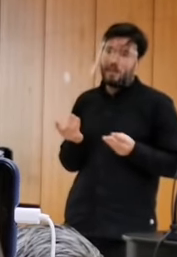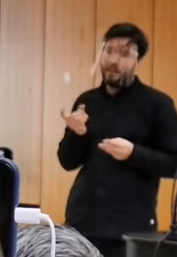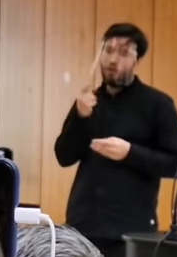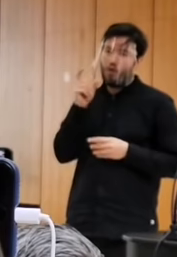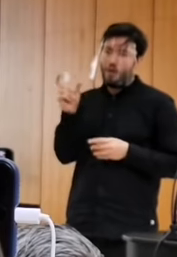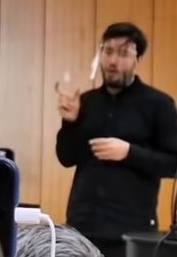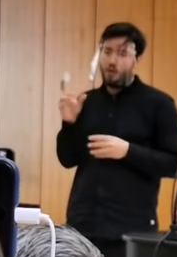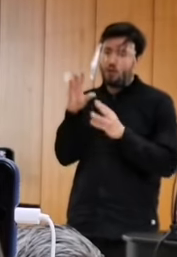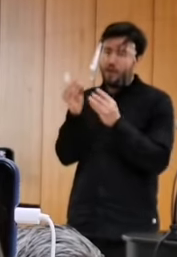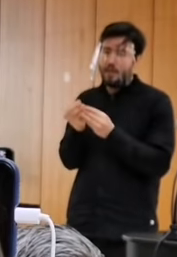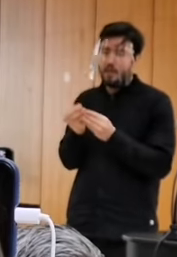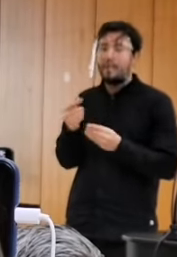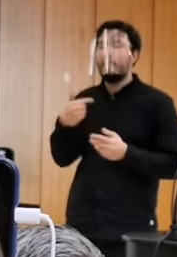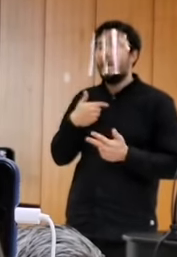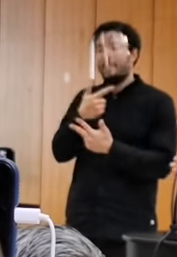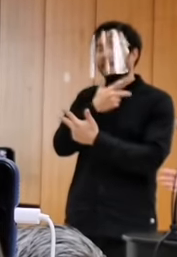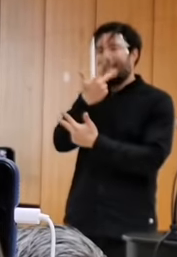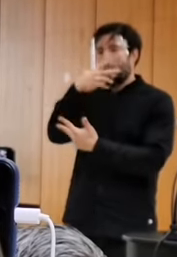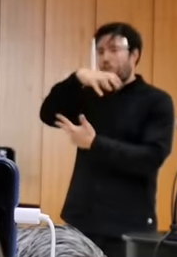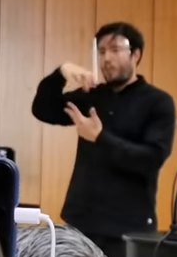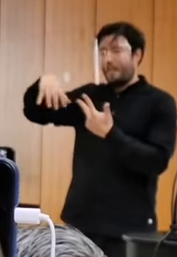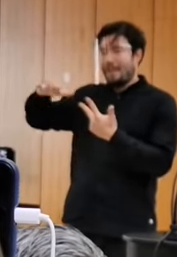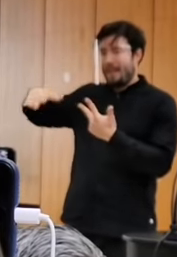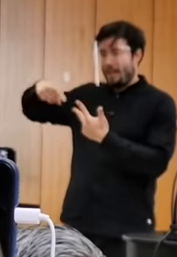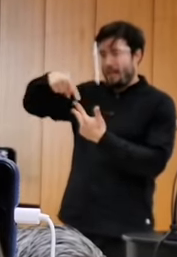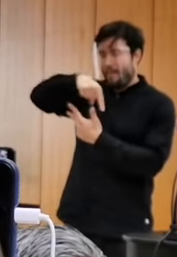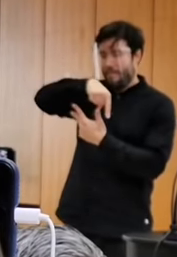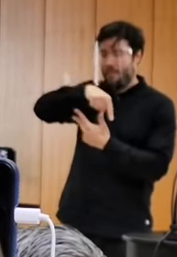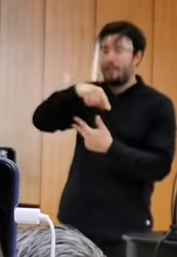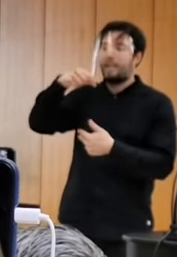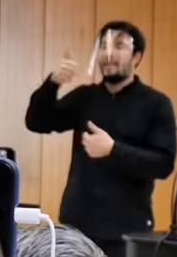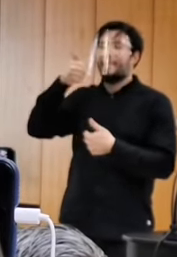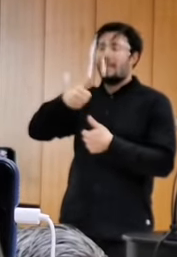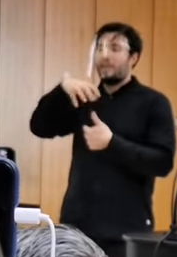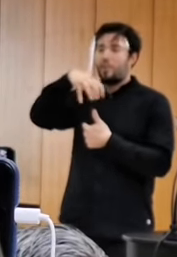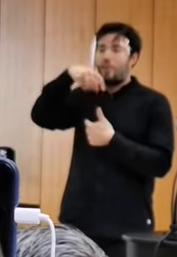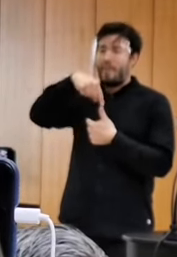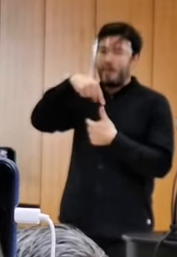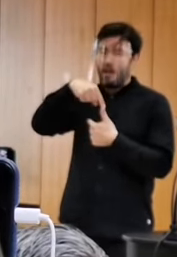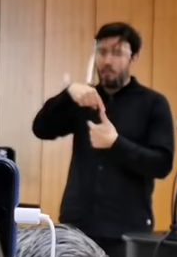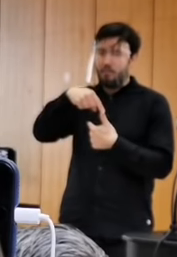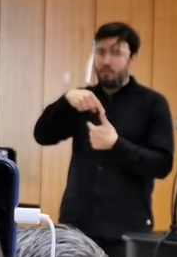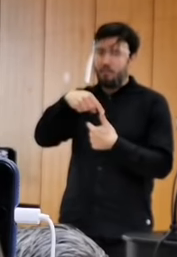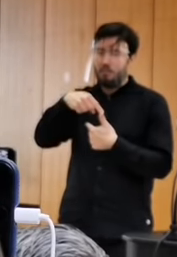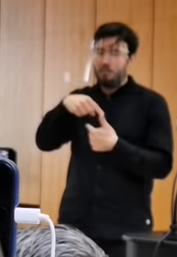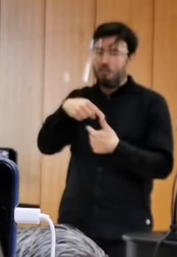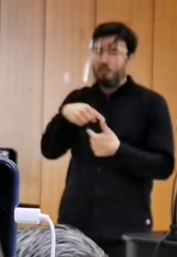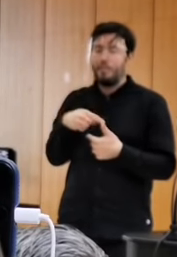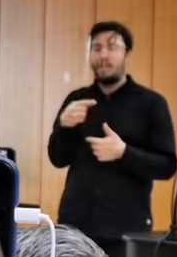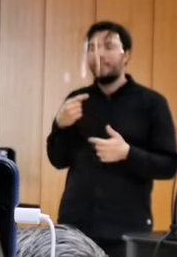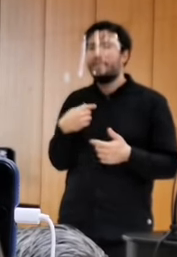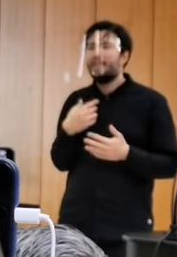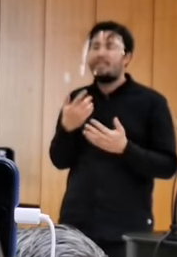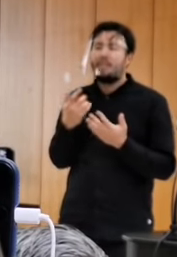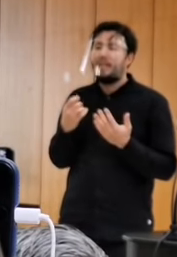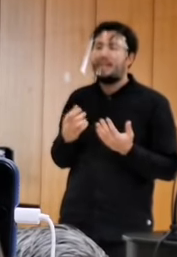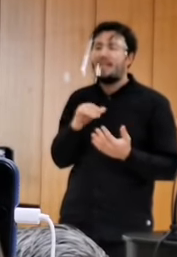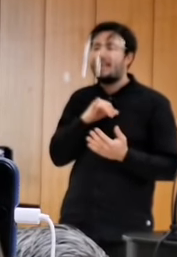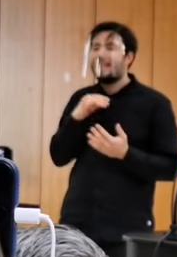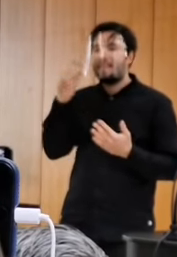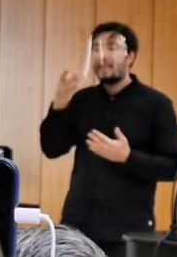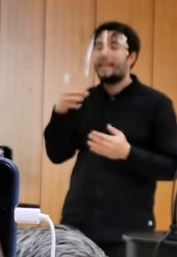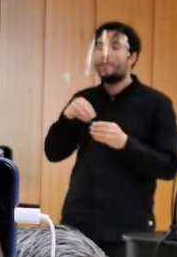nás tri skupiny. Jedna tá skupina, tak ako sme uvádzali v rámci jednotlivých manuálov, keďže sme nevedeli zadefinovať pre